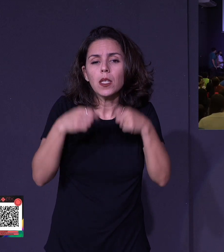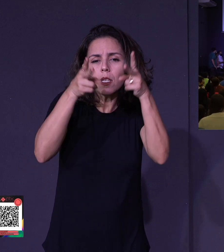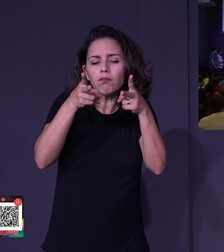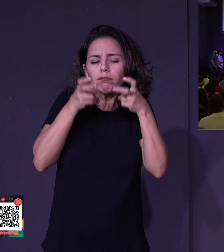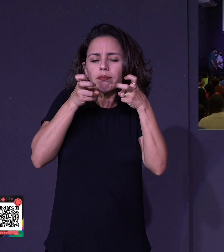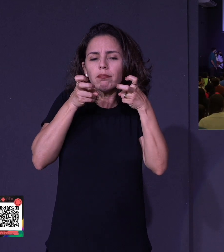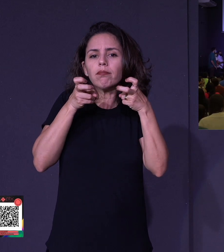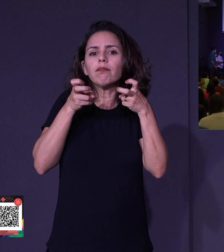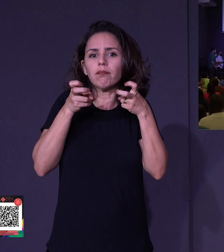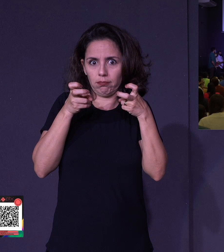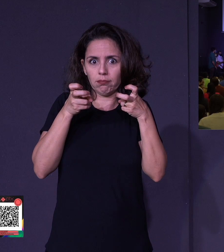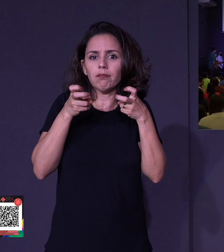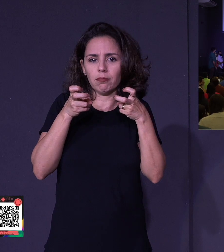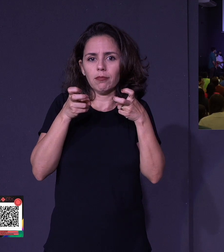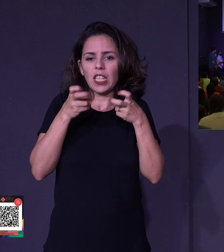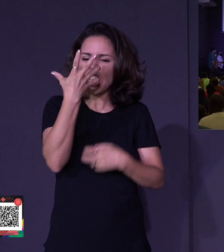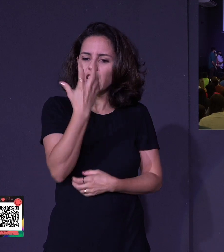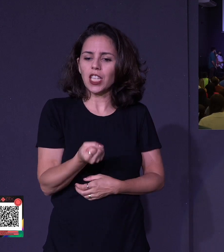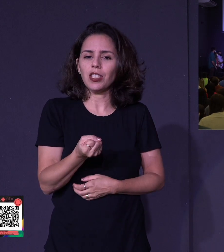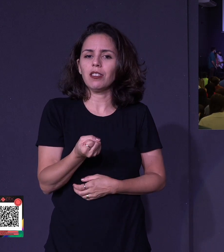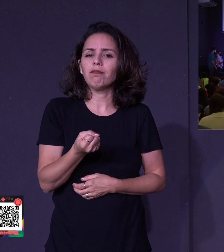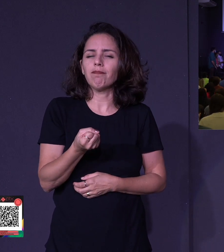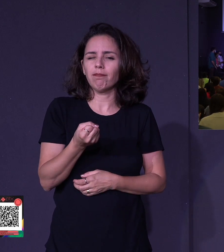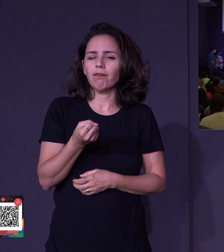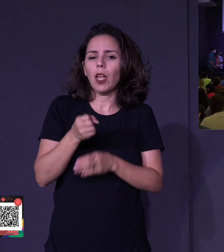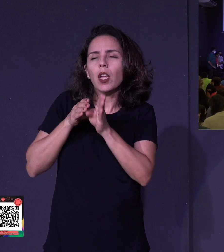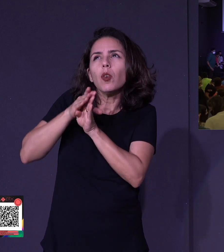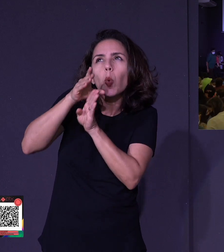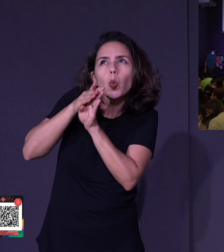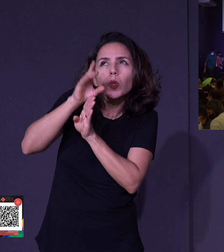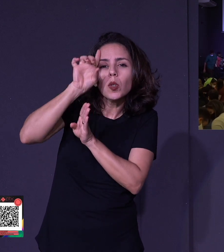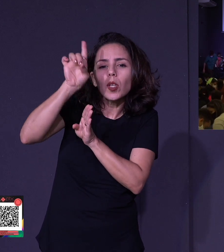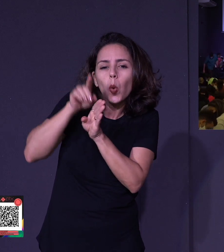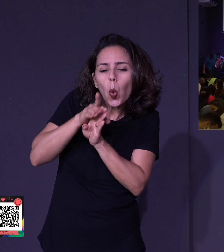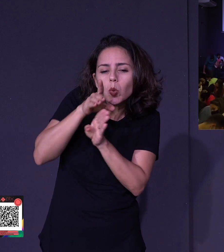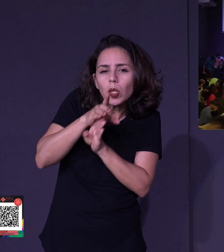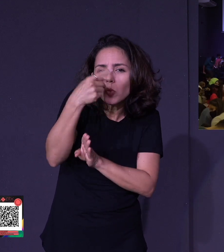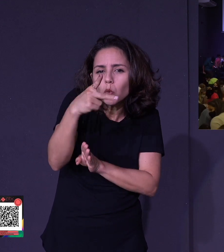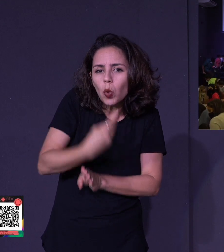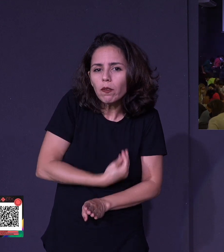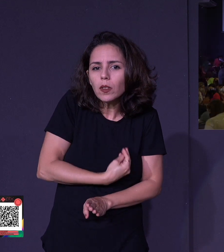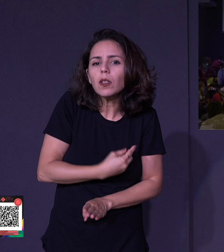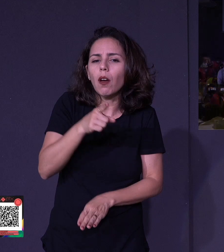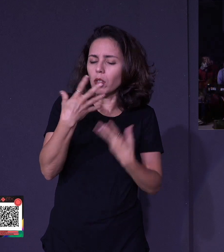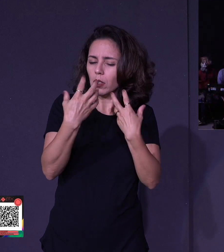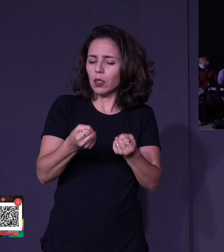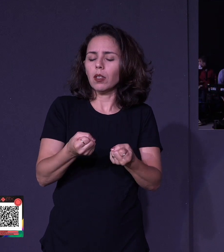sua orientação. Você pode se assentar dando glórias a esse Deus maravilhoso.